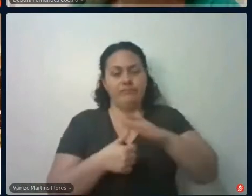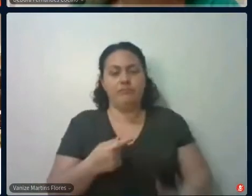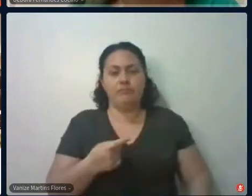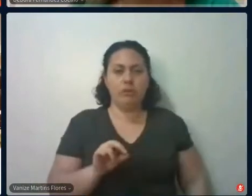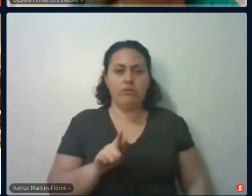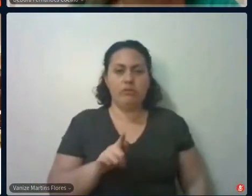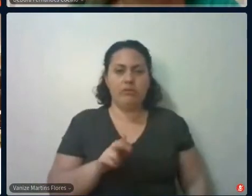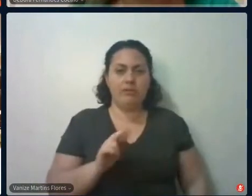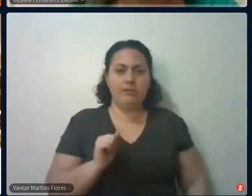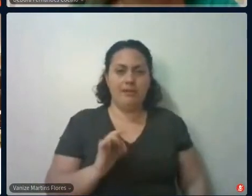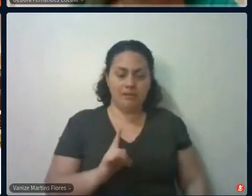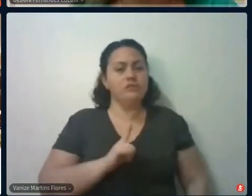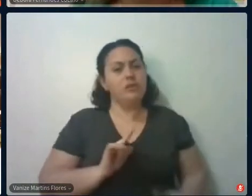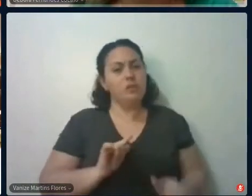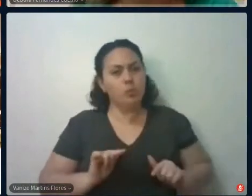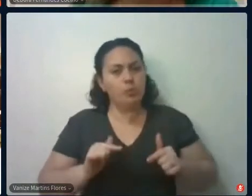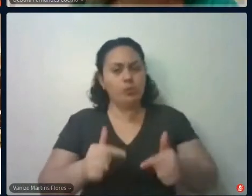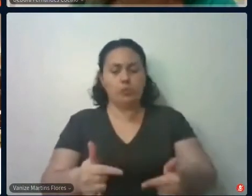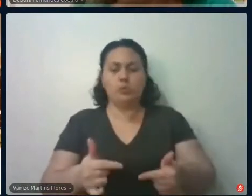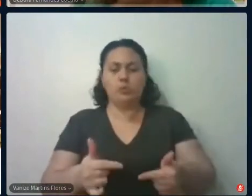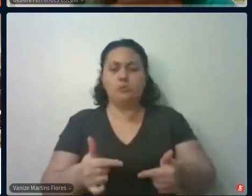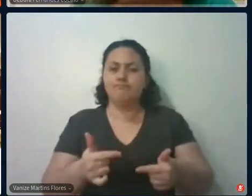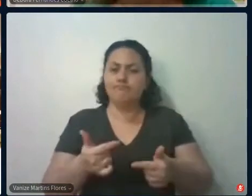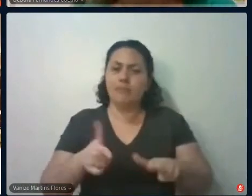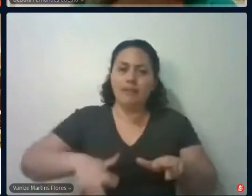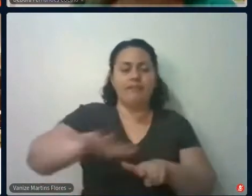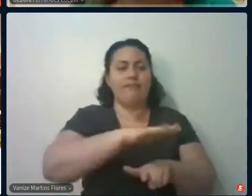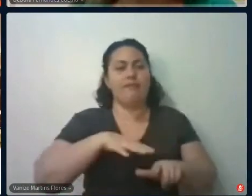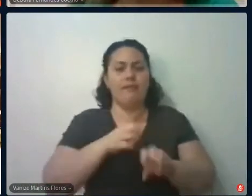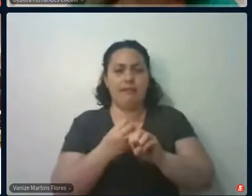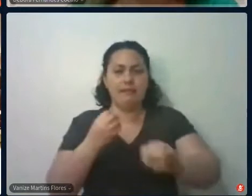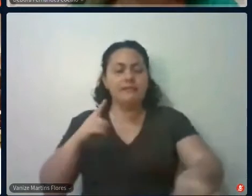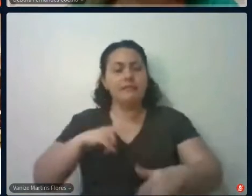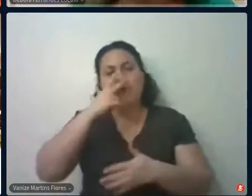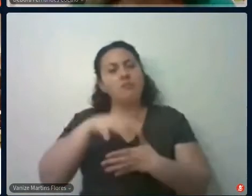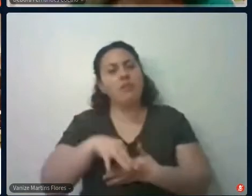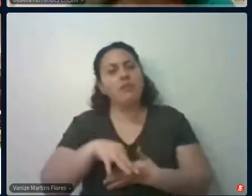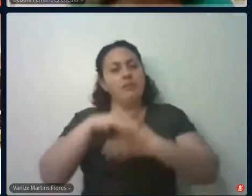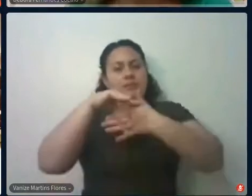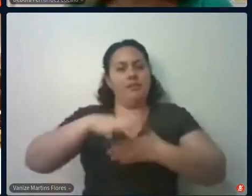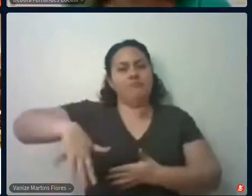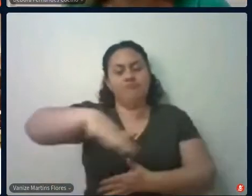trabalhado ativamente nas questões de EAD e liderado, né, toda essa discussão.